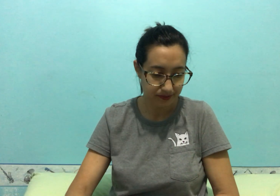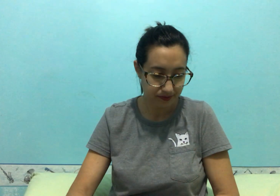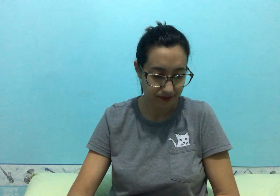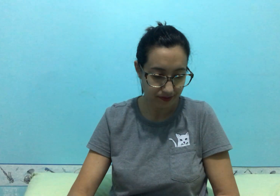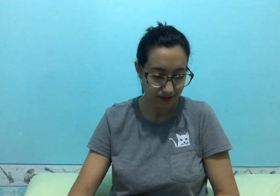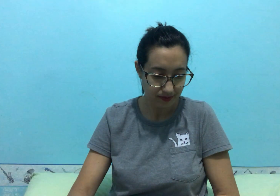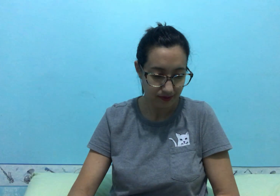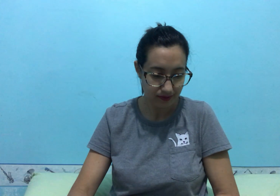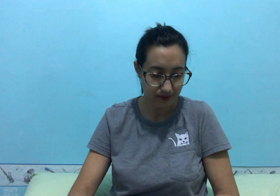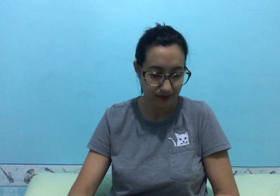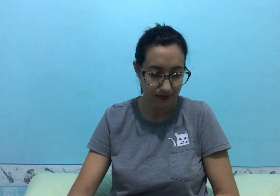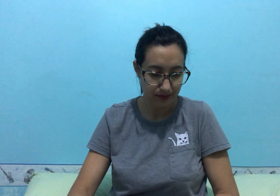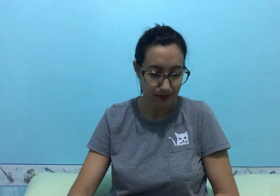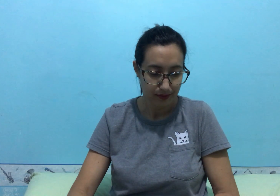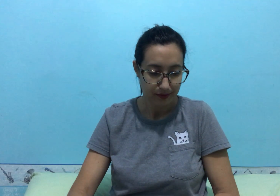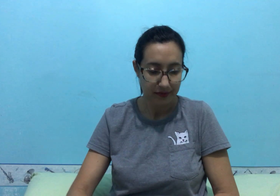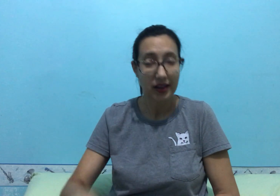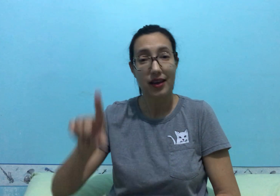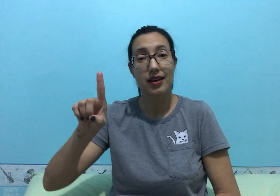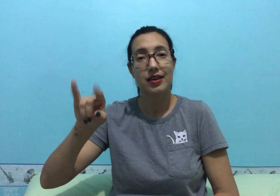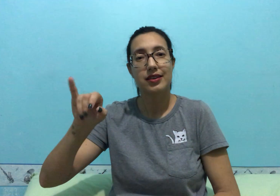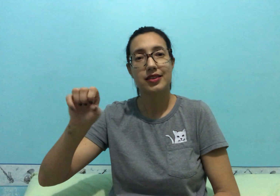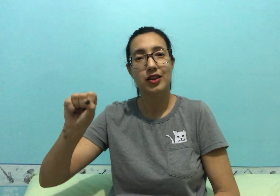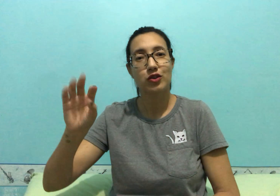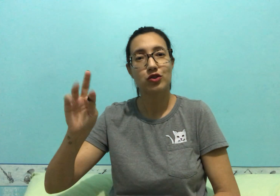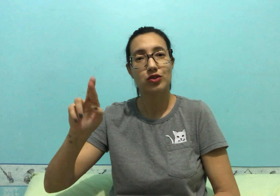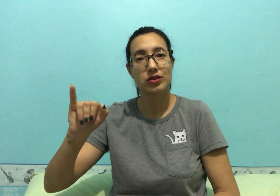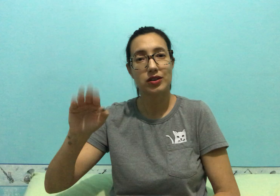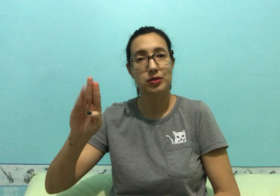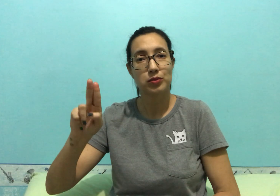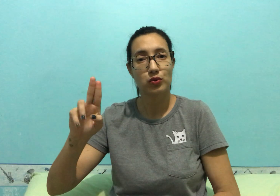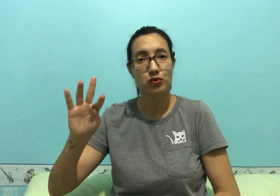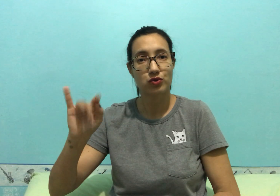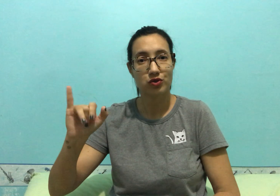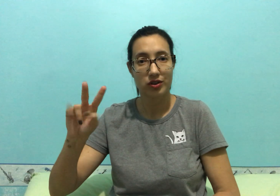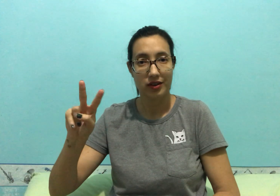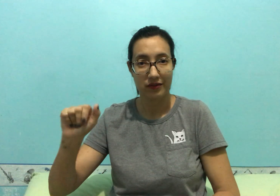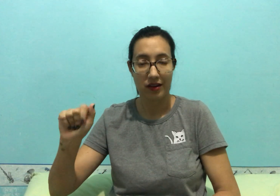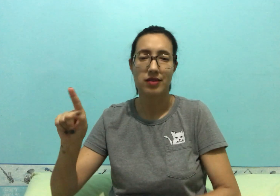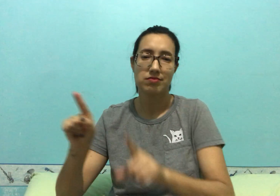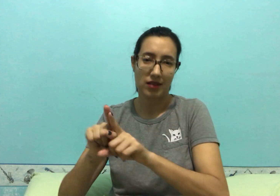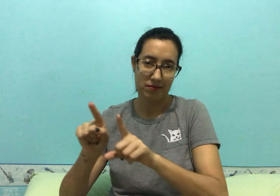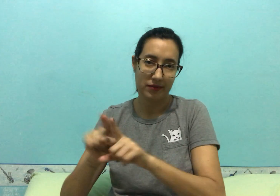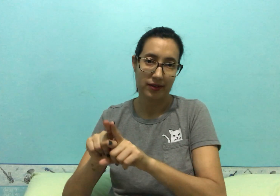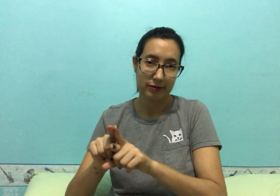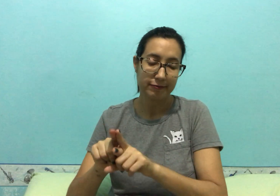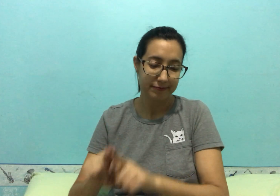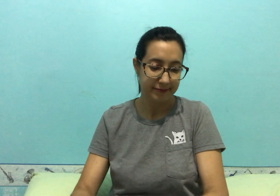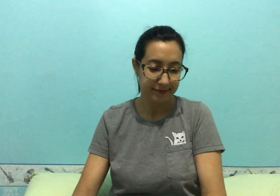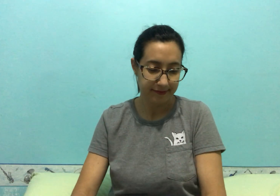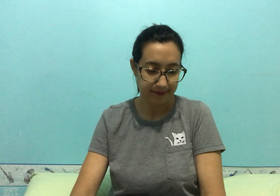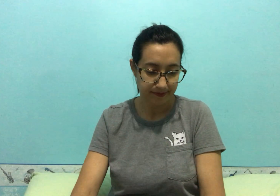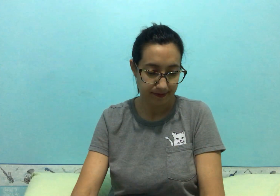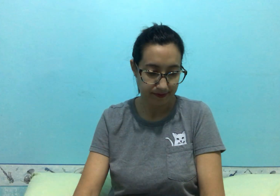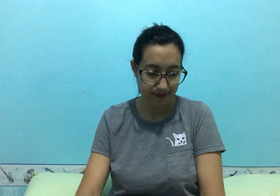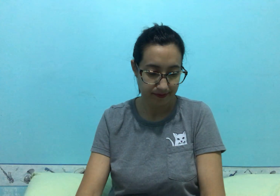que é a função inversa associativa, né, funciona também. E aí aqui nós temos 3